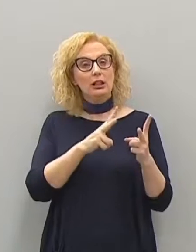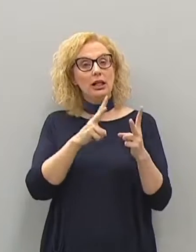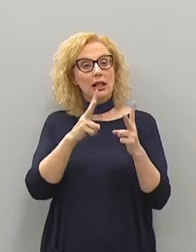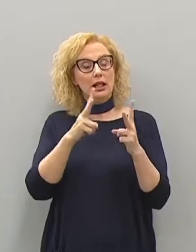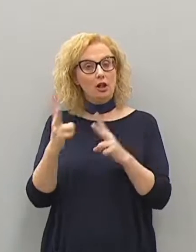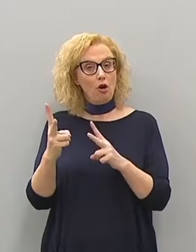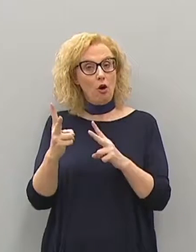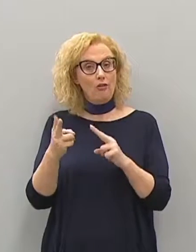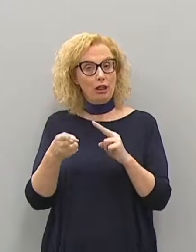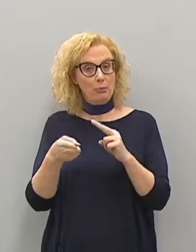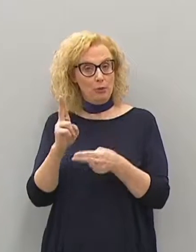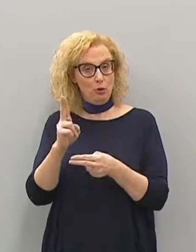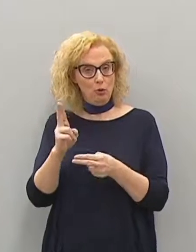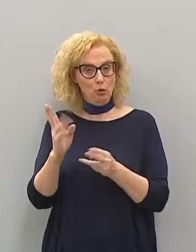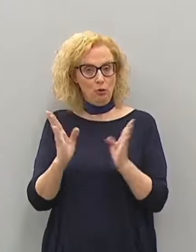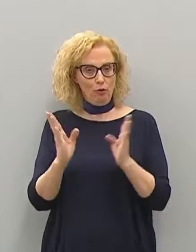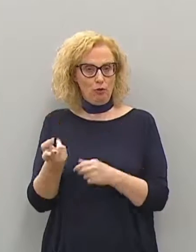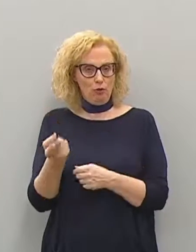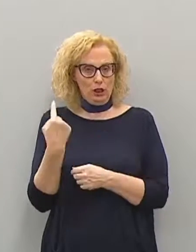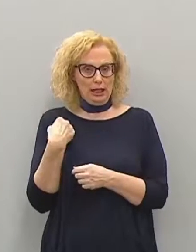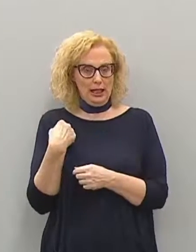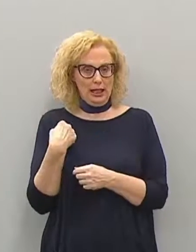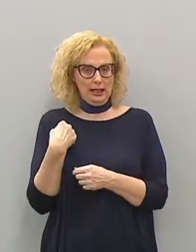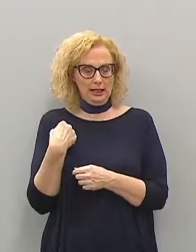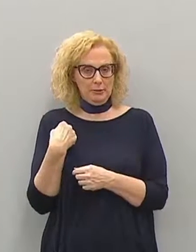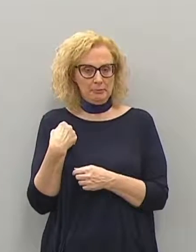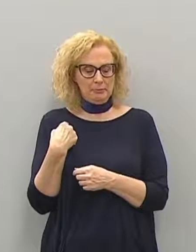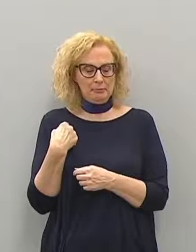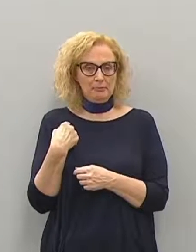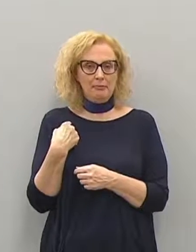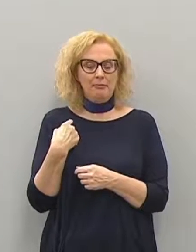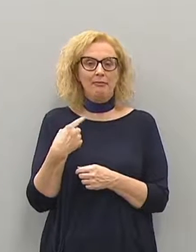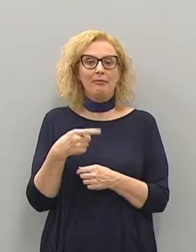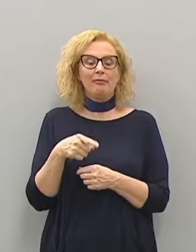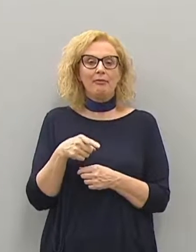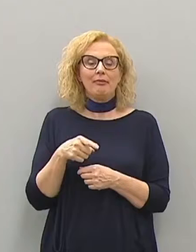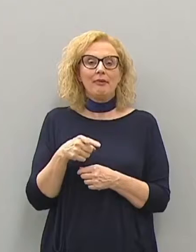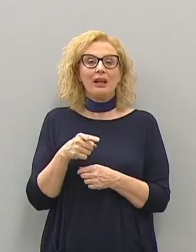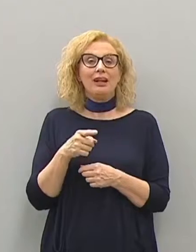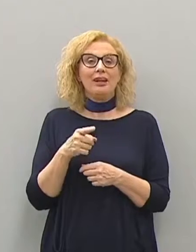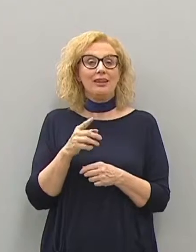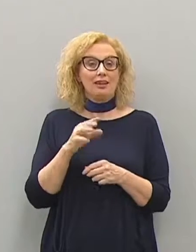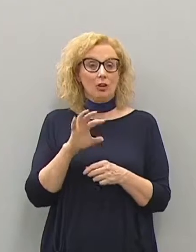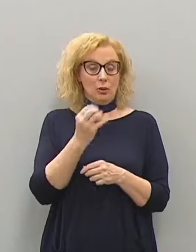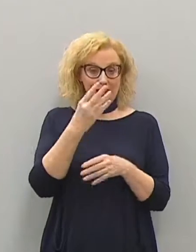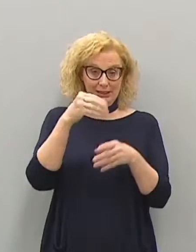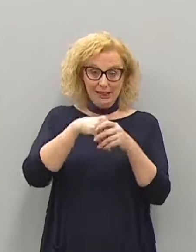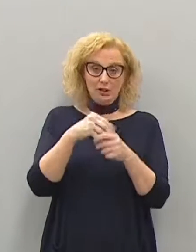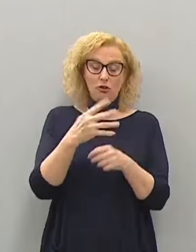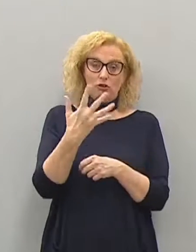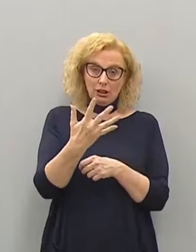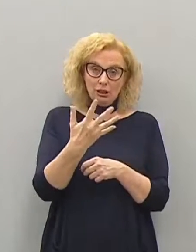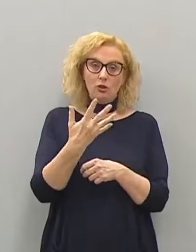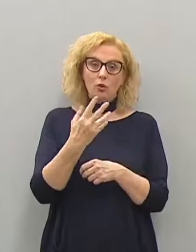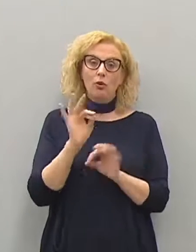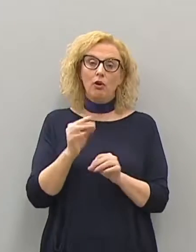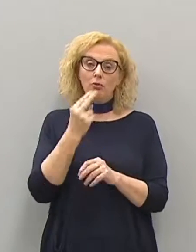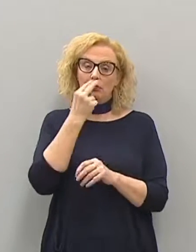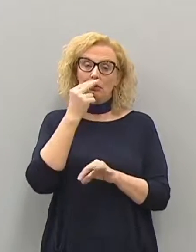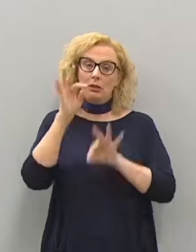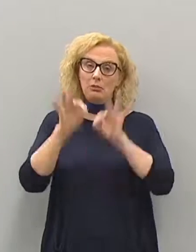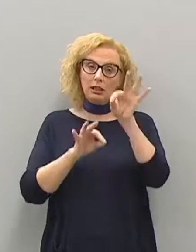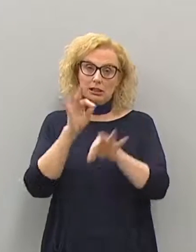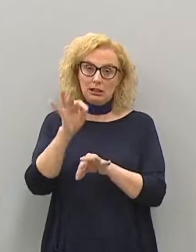più rispetto a ieri e di questi cinque nel in più nella terapia intensiva